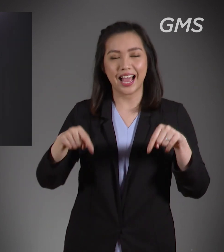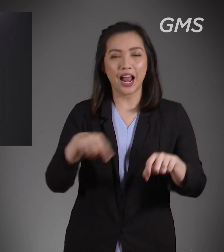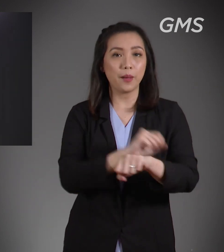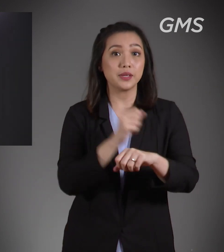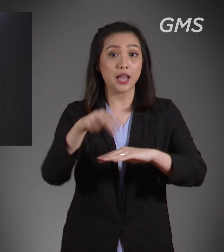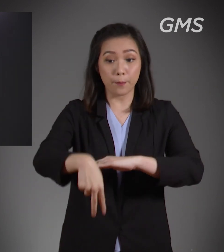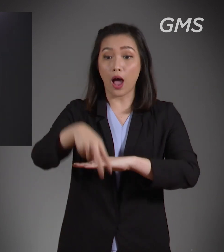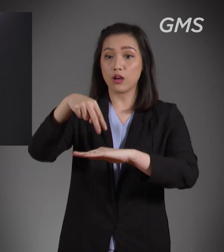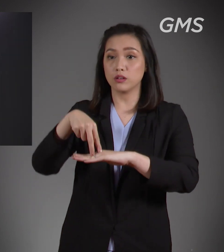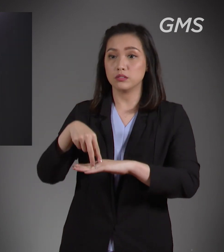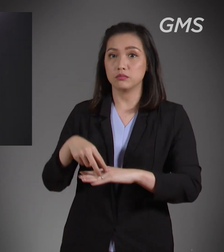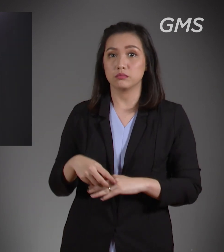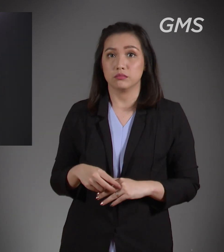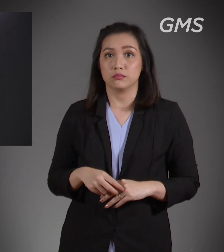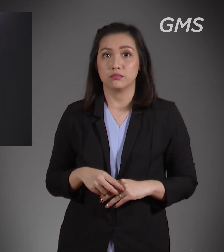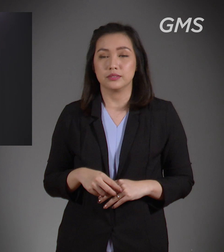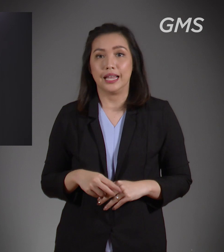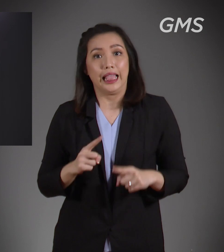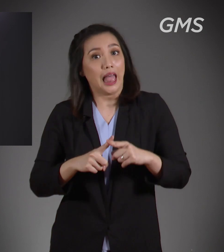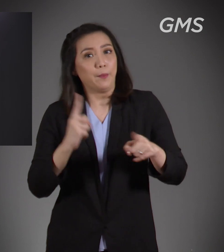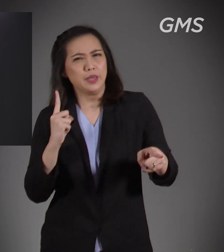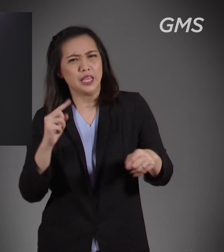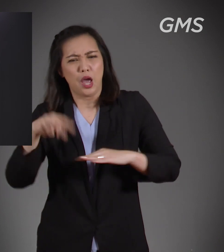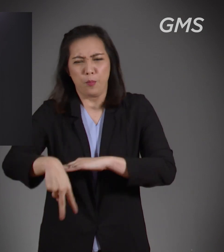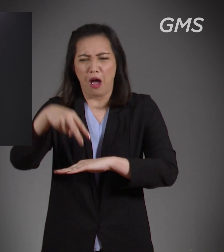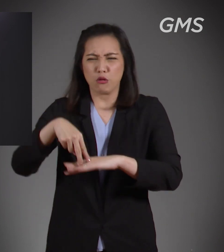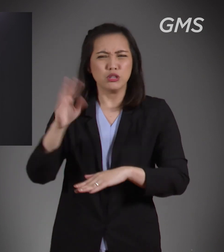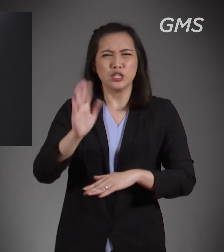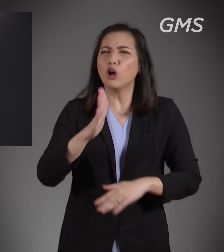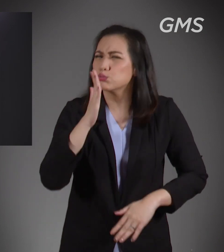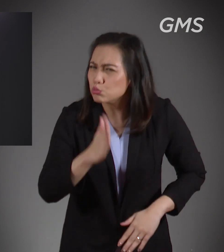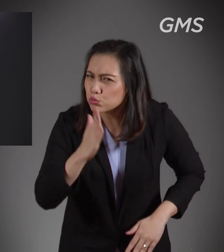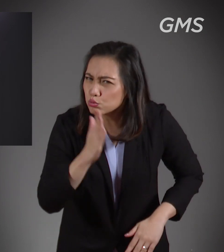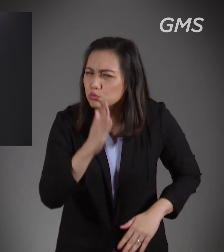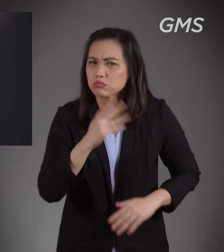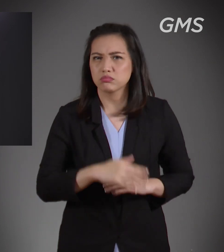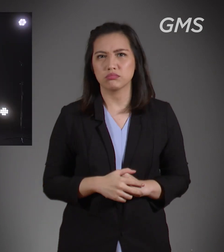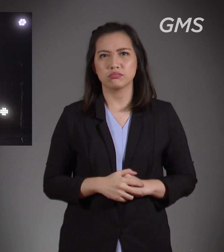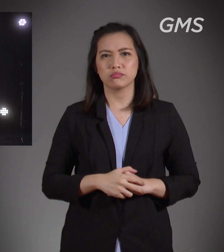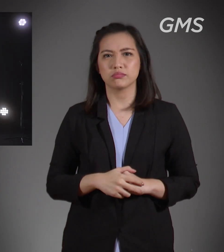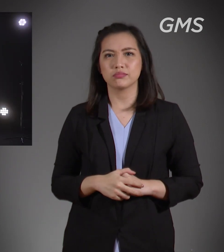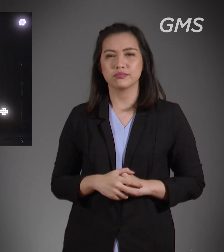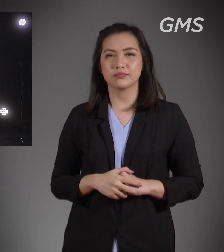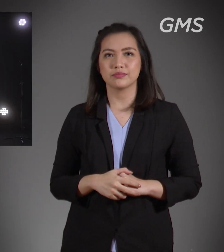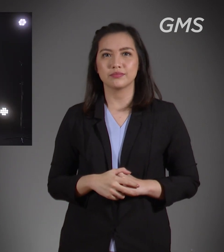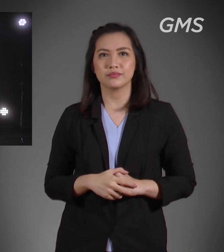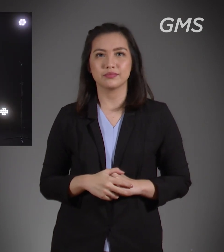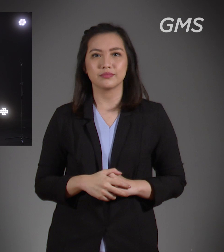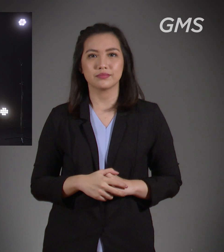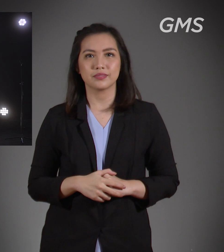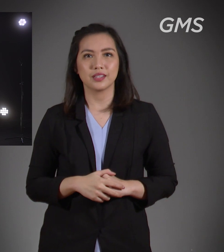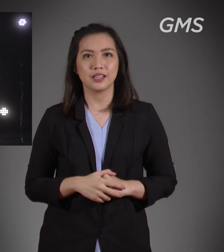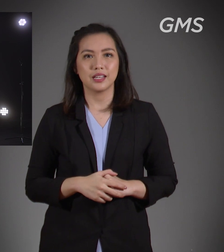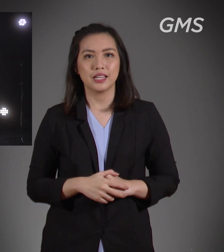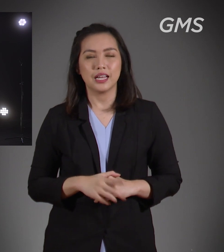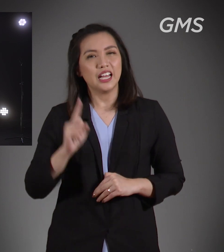bangunnya gak serius. Orang ini adalah orang yang kedagingan, jadi dia itu harus merasakan baru